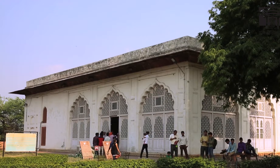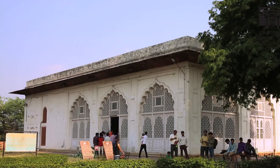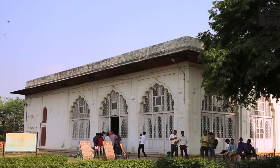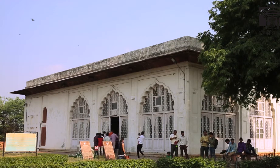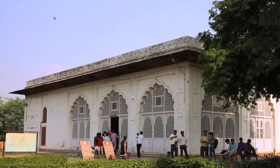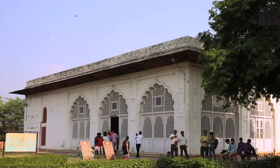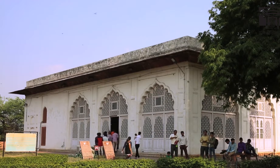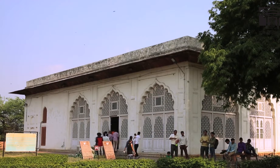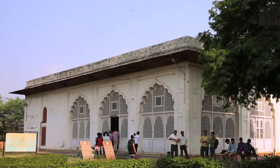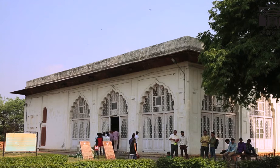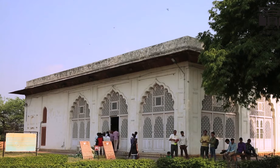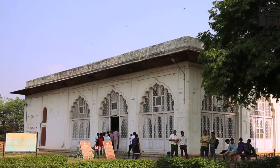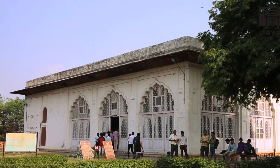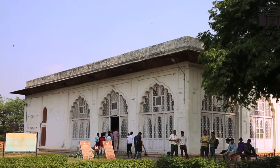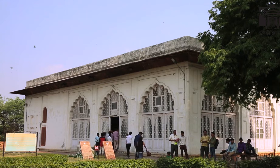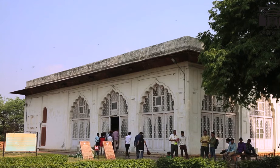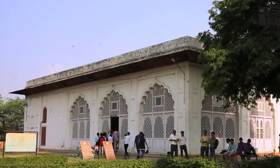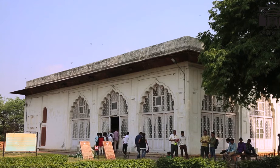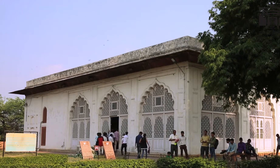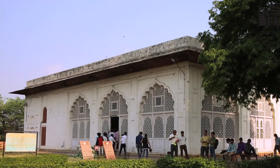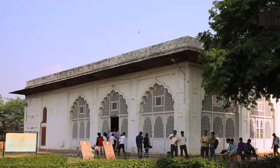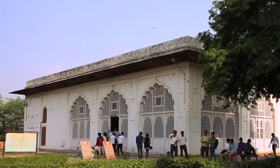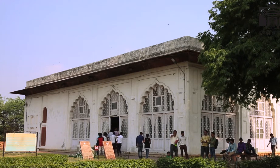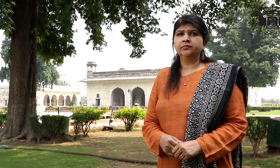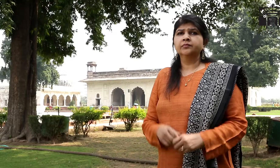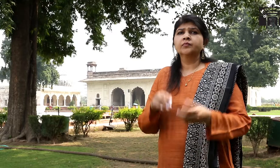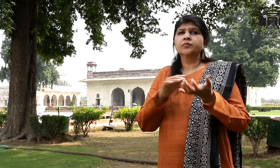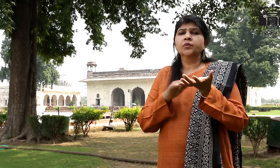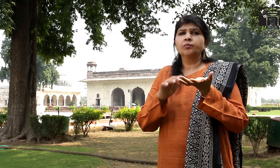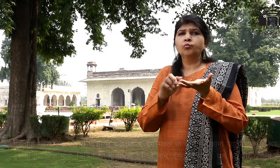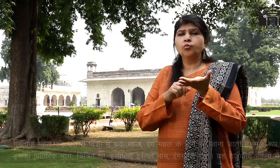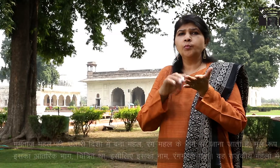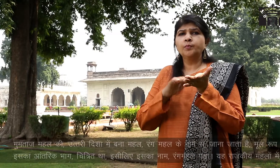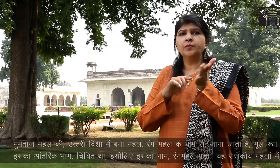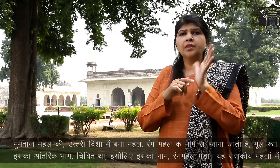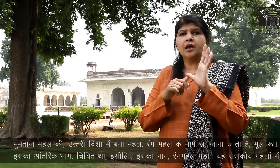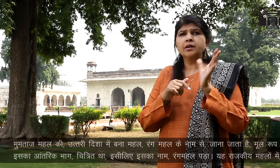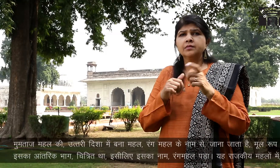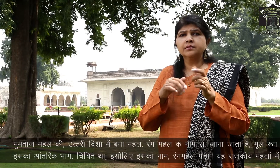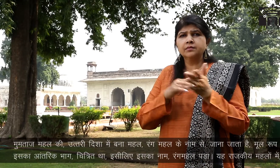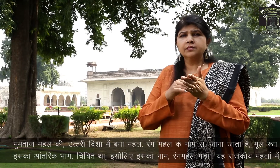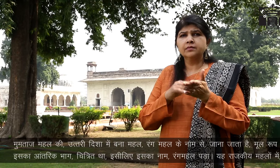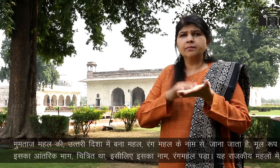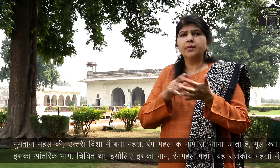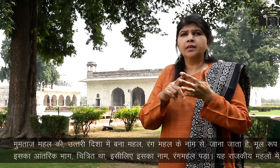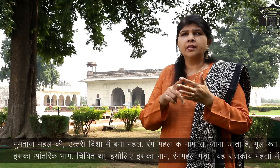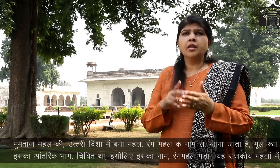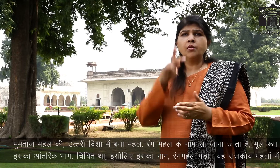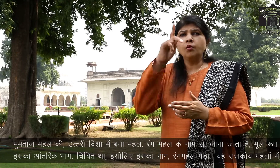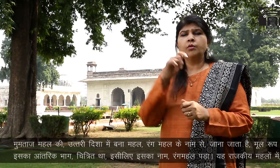मुमताज महल की उत्तरी दिशा में बना महल रंग महल